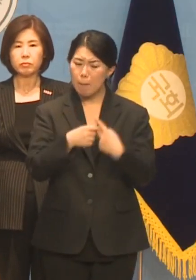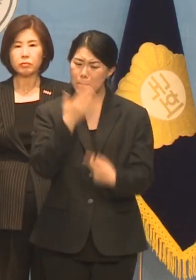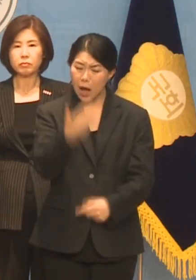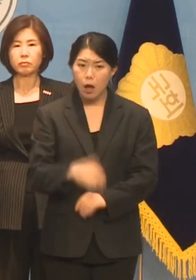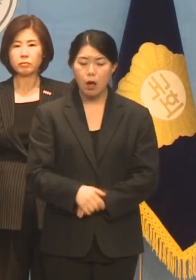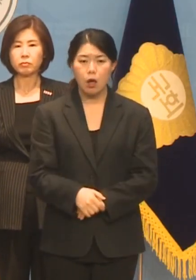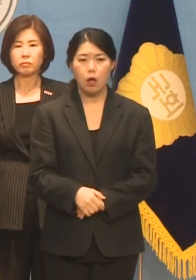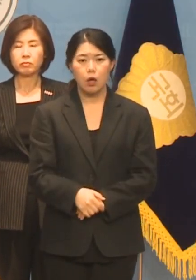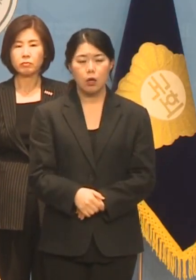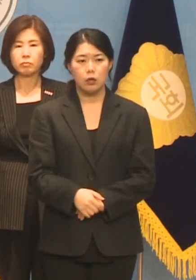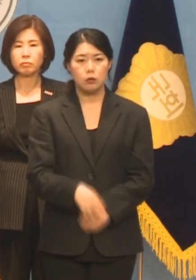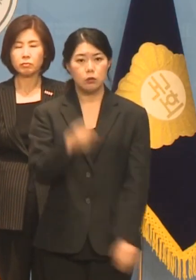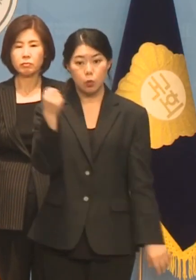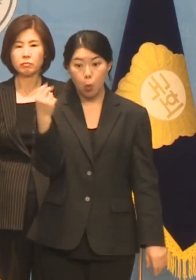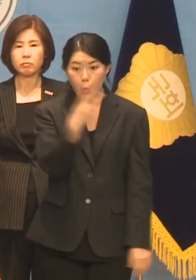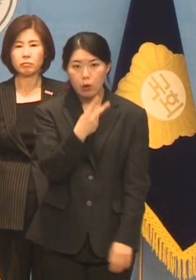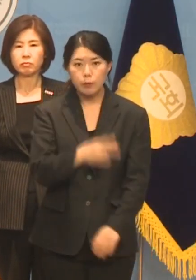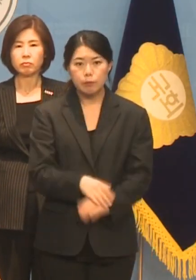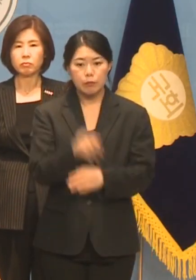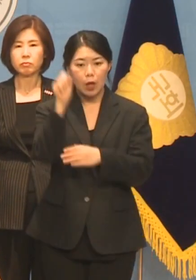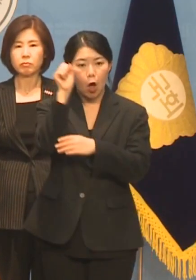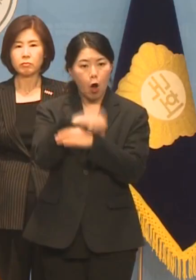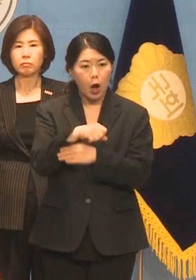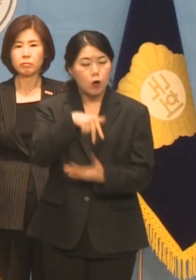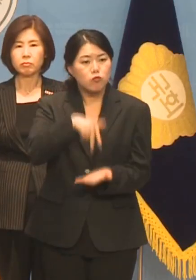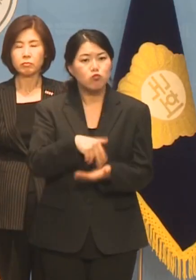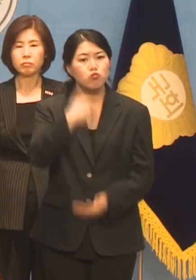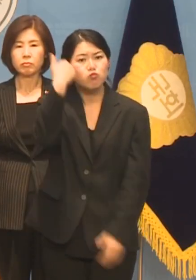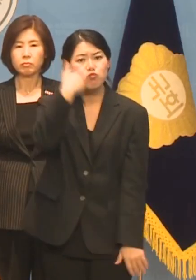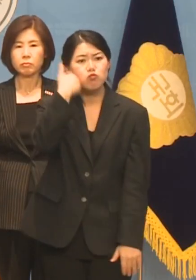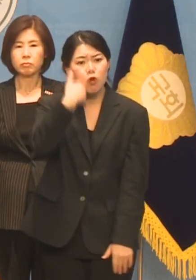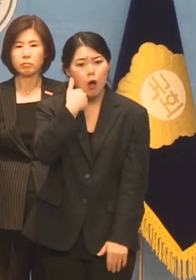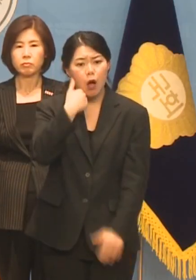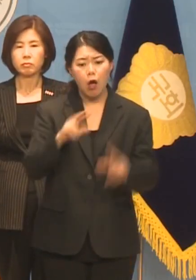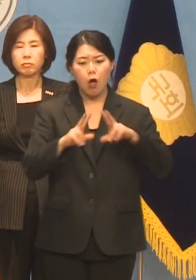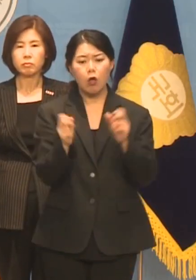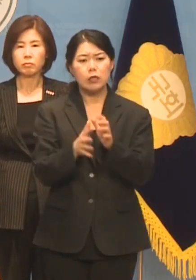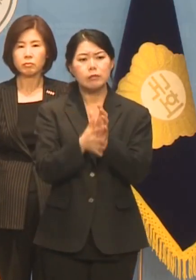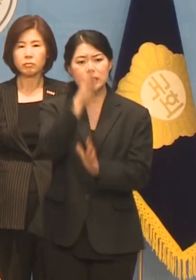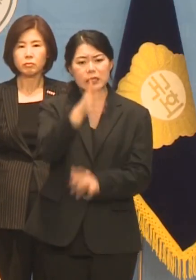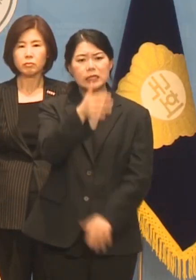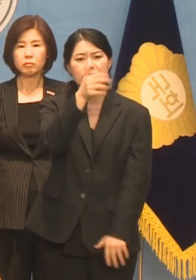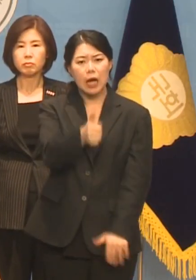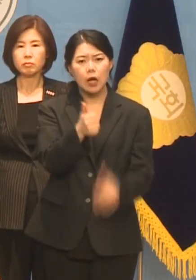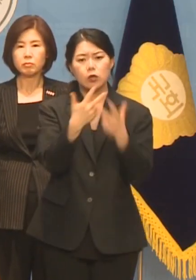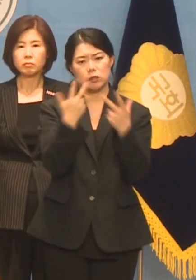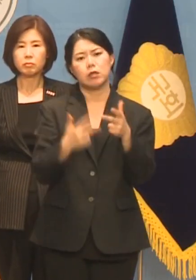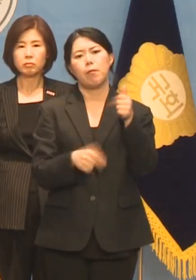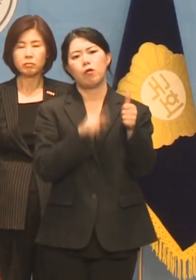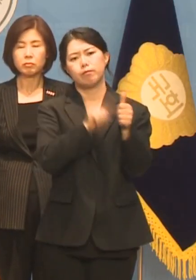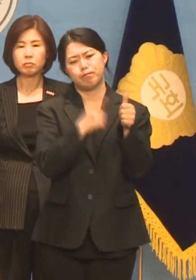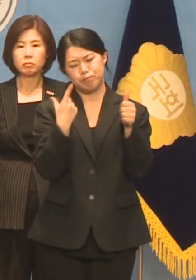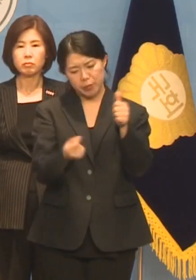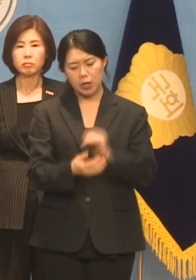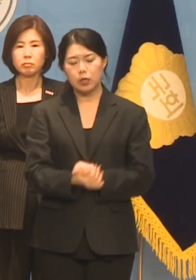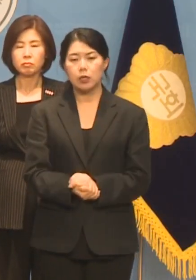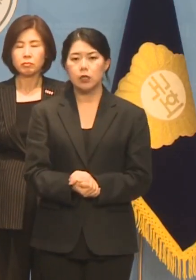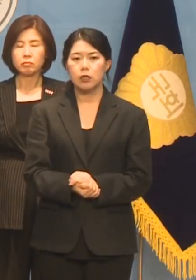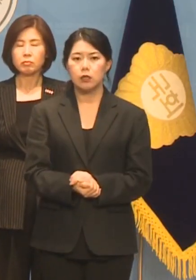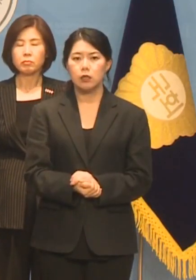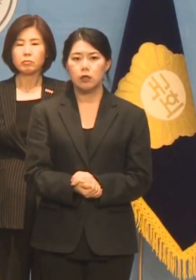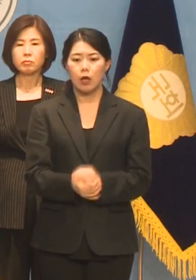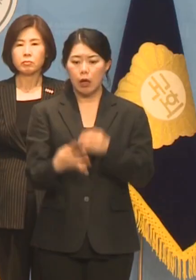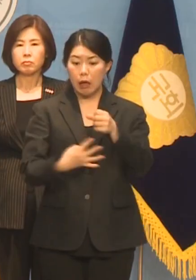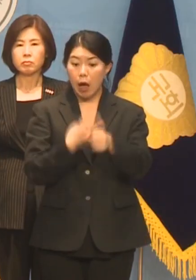납득하겠습니까? 게다가 인허가 주체는 엄연히 성남시장 이재명이었습니다.